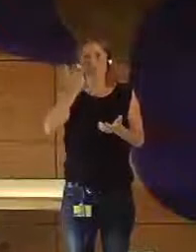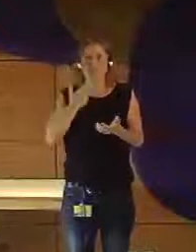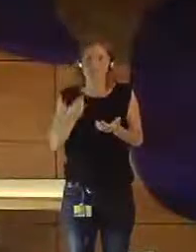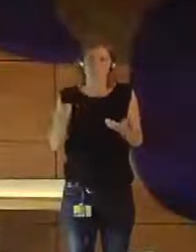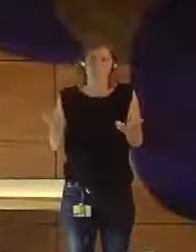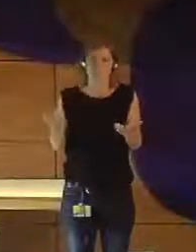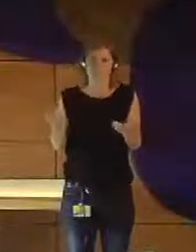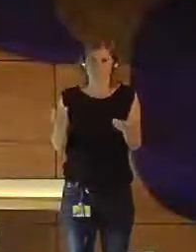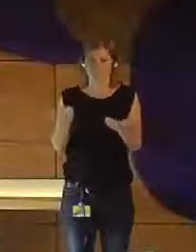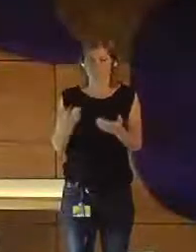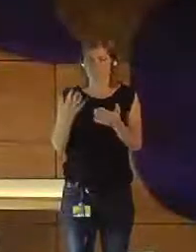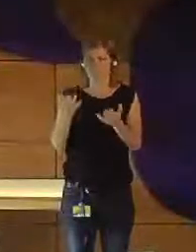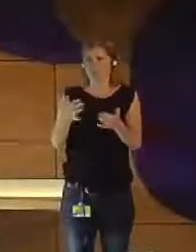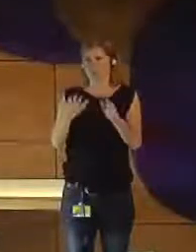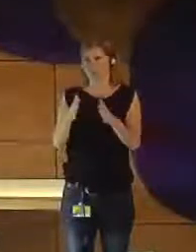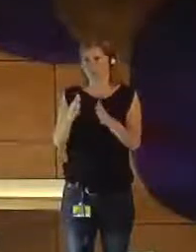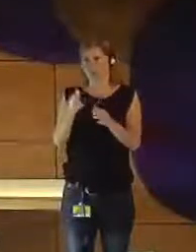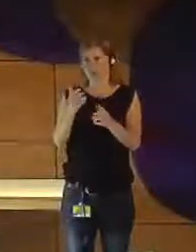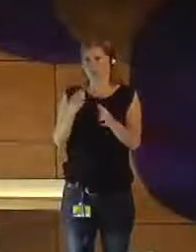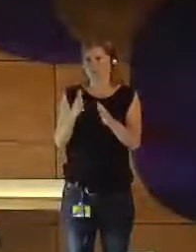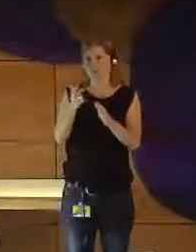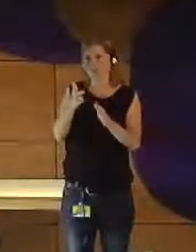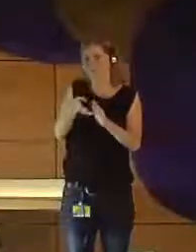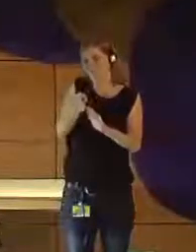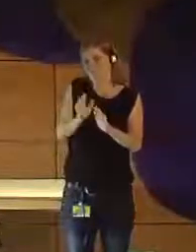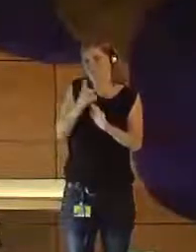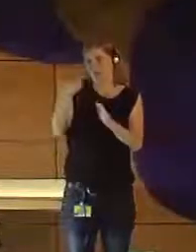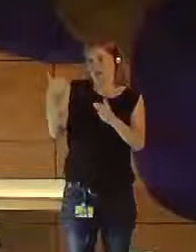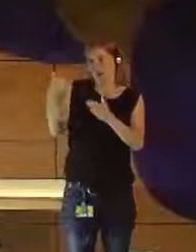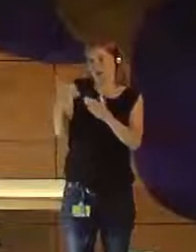Sie bekommen das jetzt seit einem Dreivierteljahr.